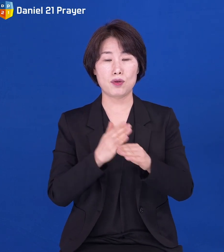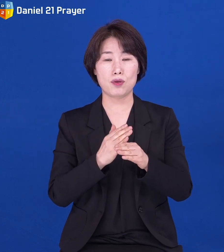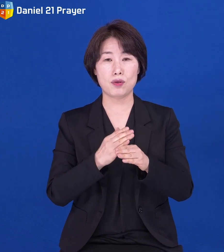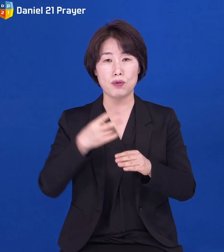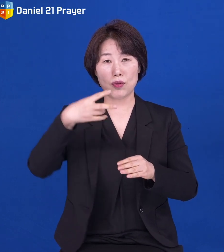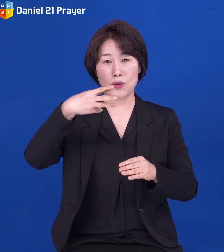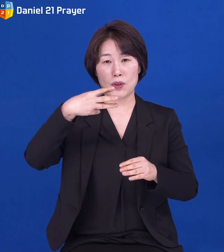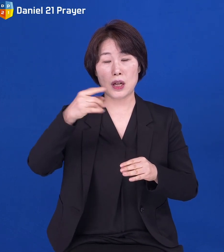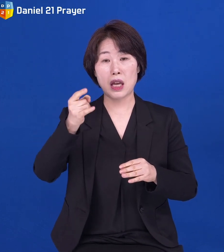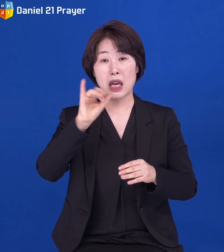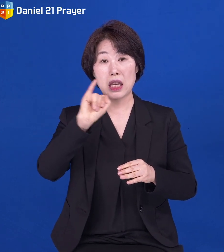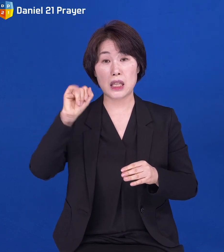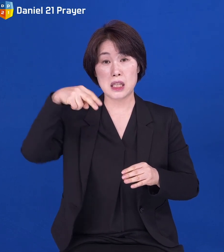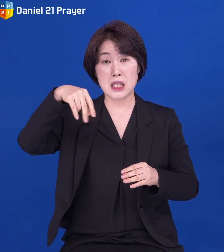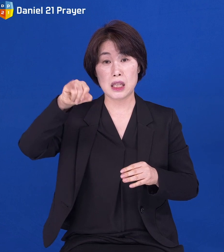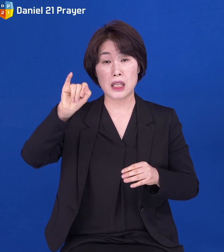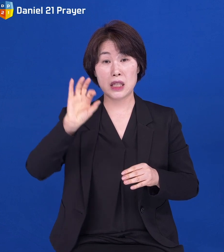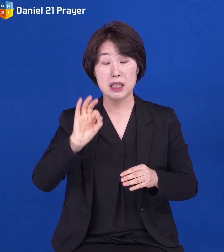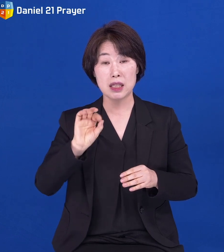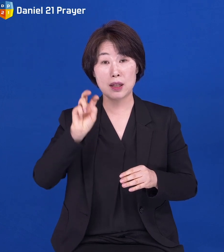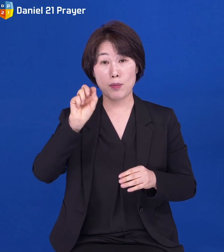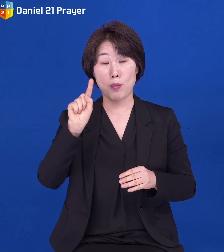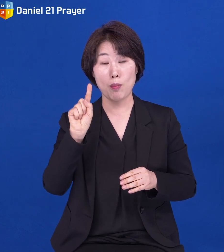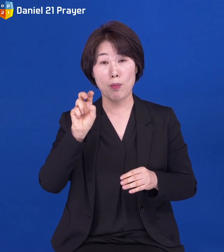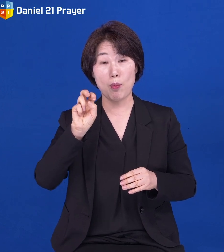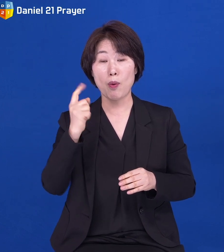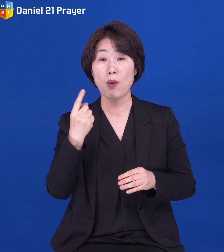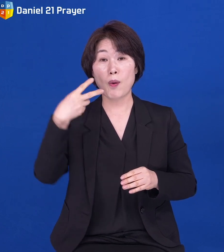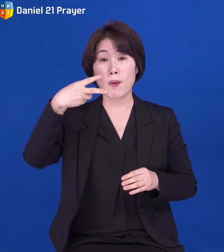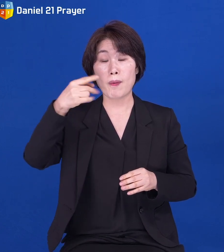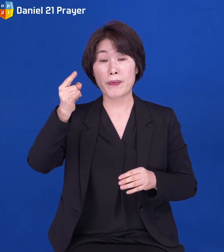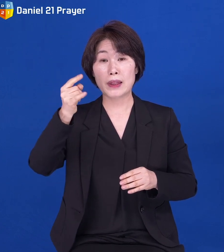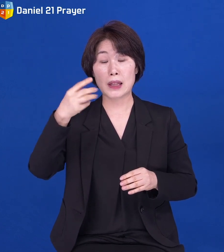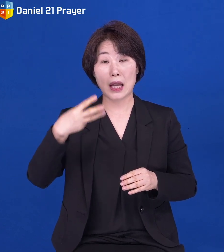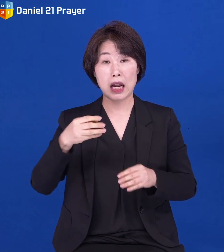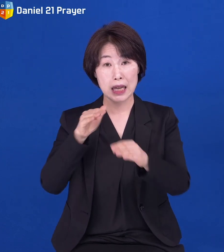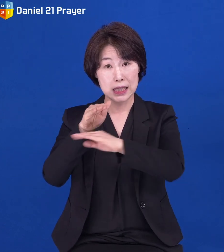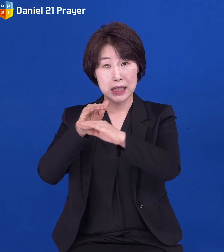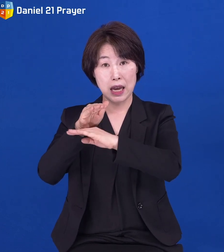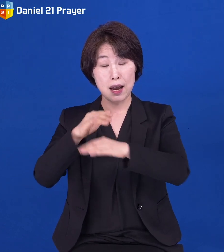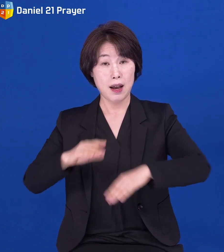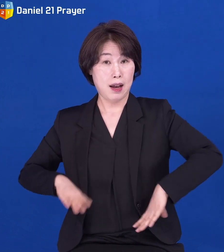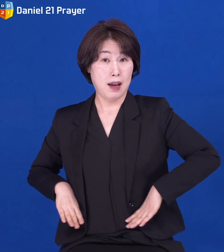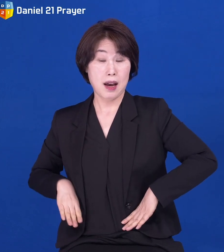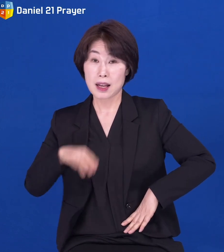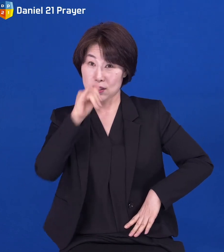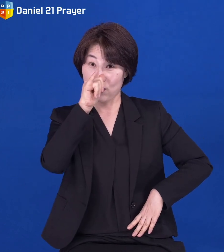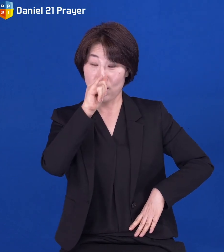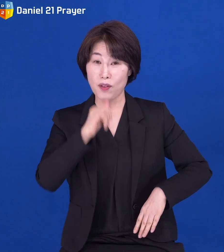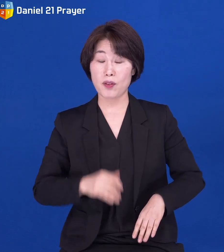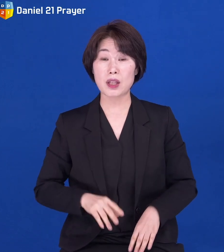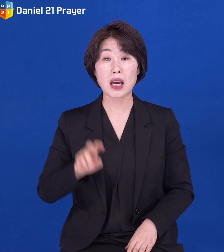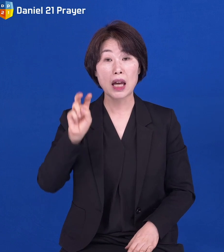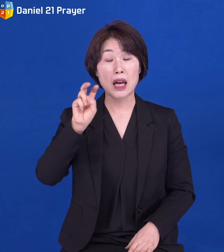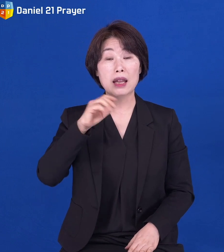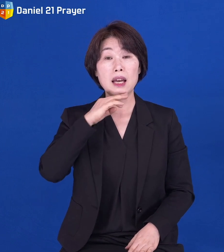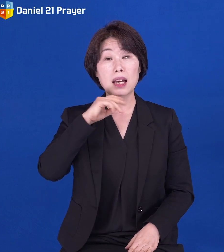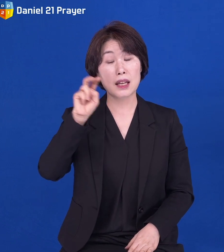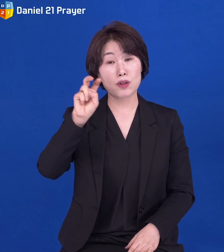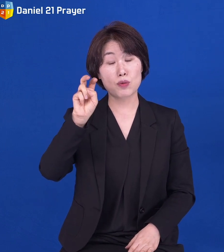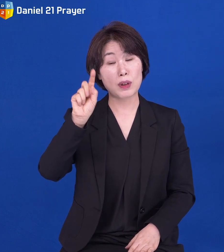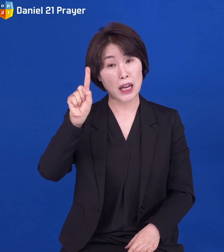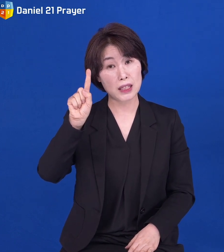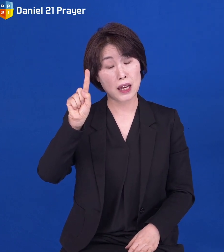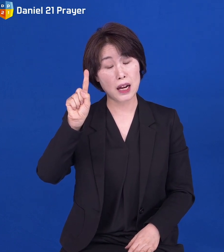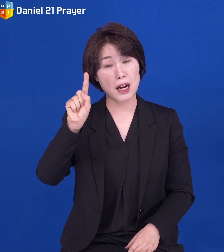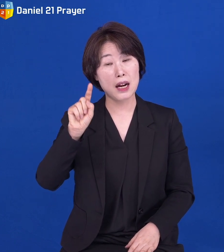모델 같은 거 이제 알바 일 이런 것들이 굉장히 돈이 되는 알바를 막 하게 된 거예요. 근데 제가 20살 때, 21살 때 이때